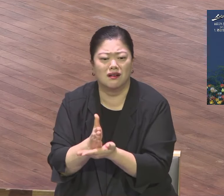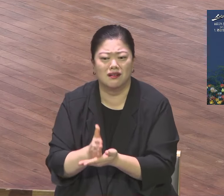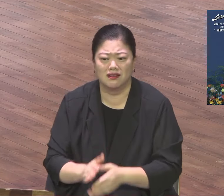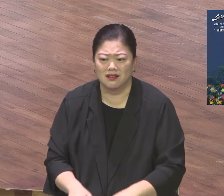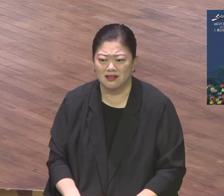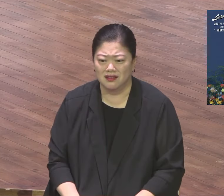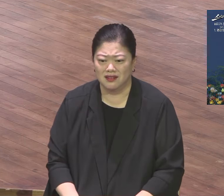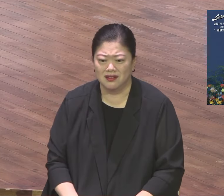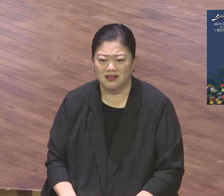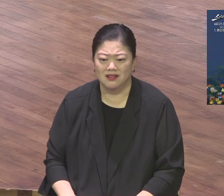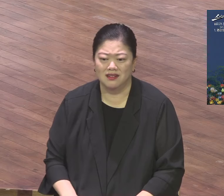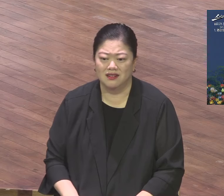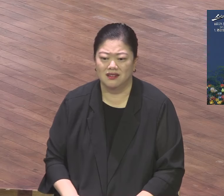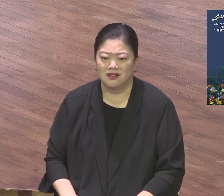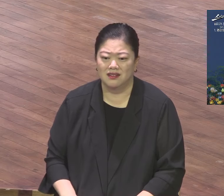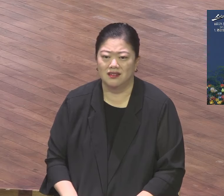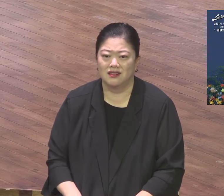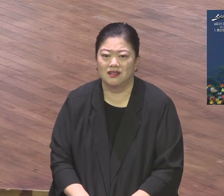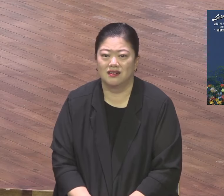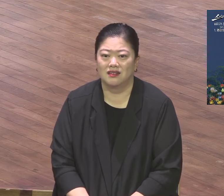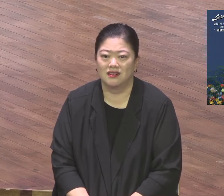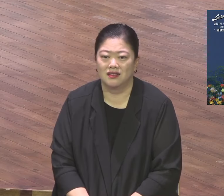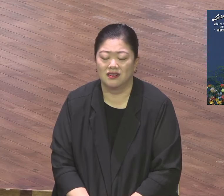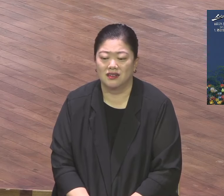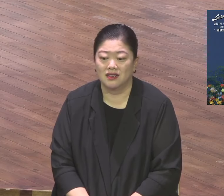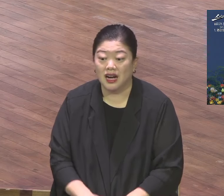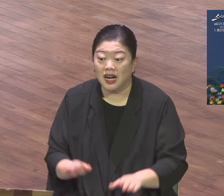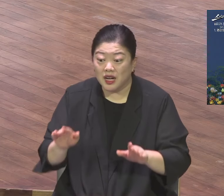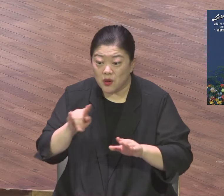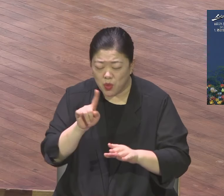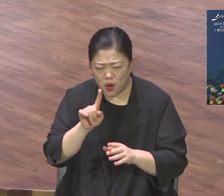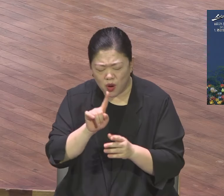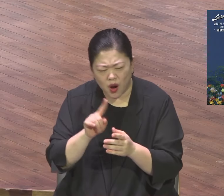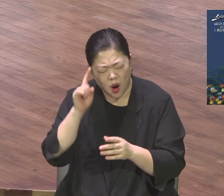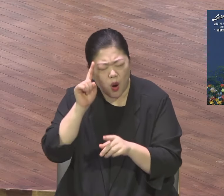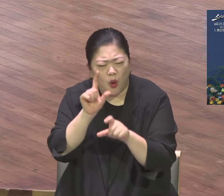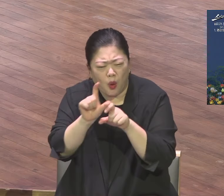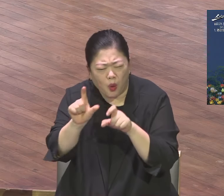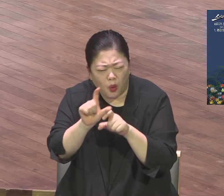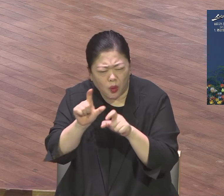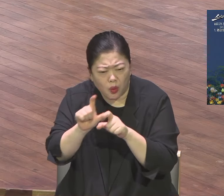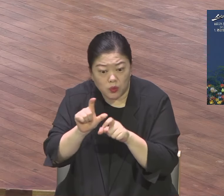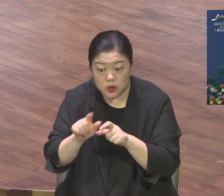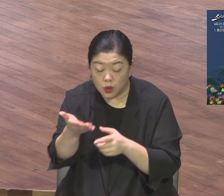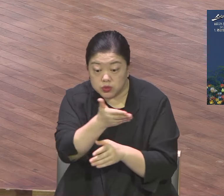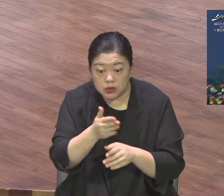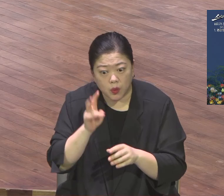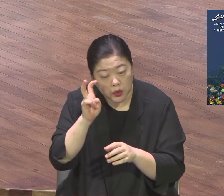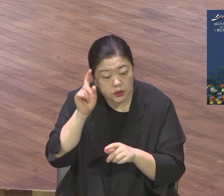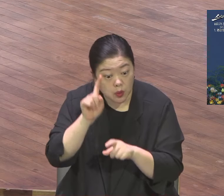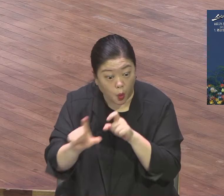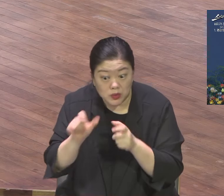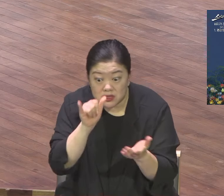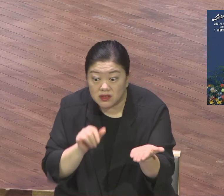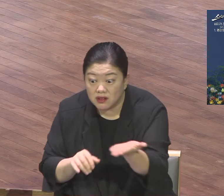밤새도록 고민하고 몸부림을 이해 못해요. 그까지 그 맡기고 그냥 자지. 왜 그래 밤새